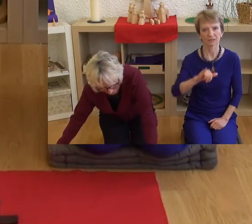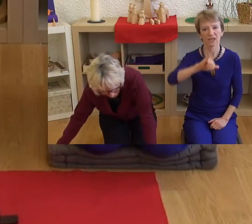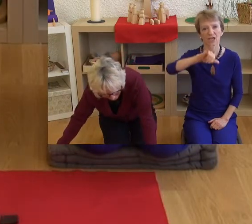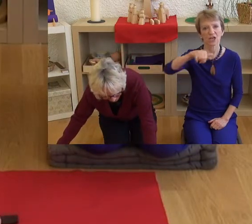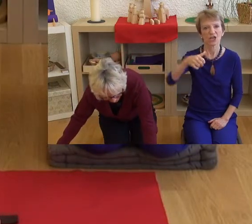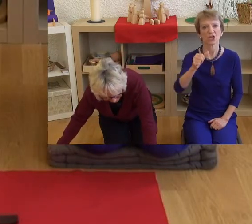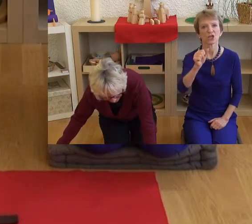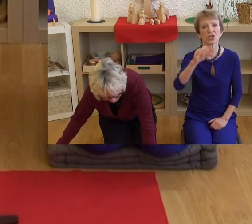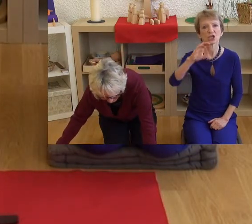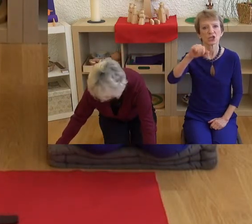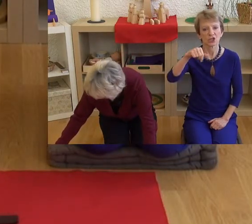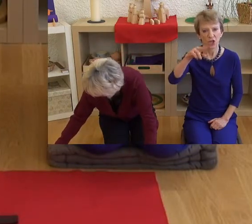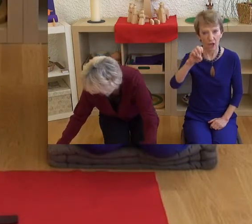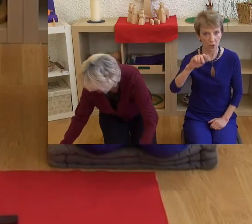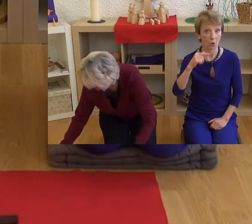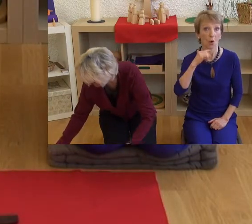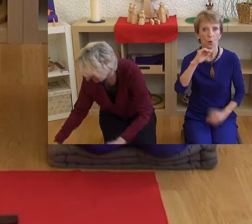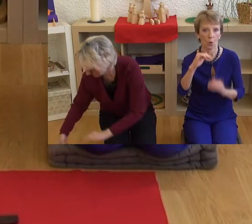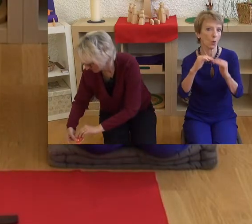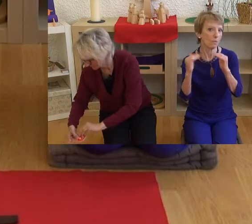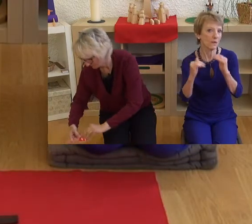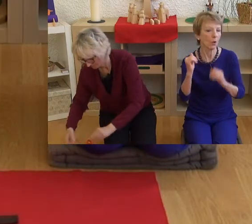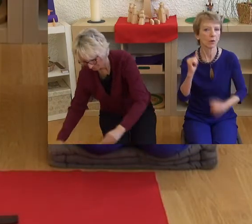Jacques le Mineur,